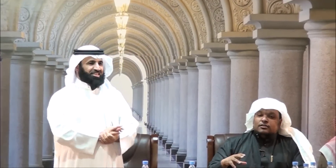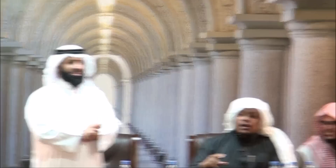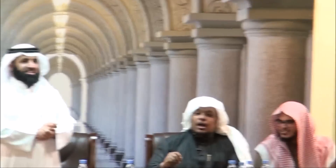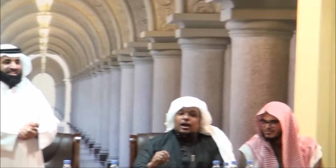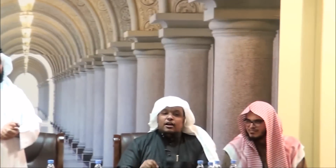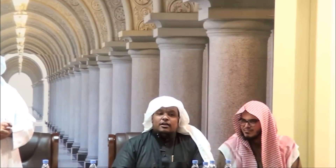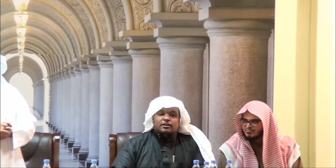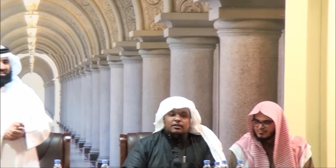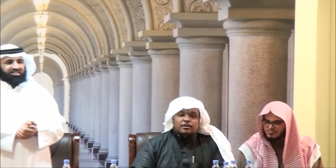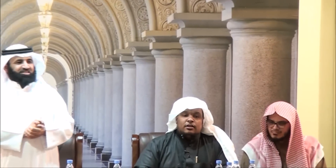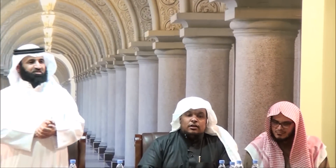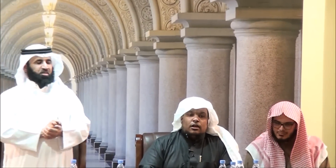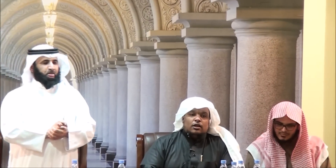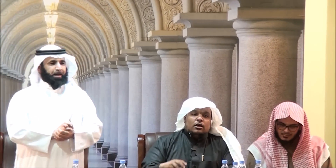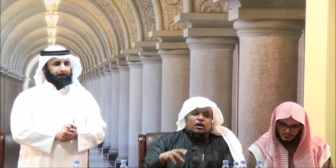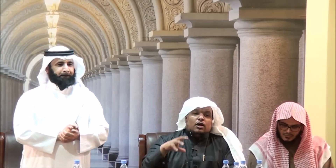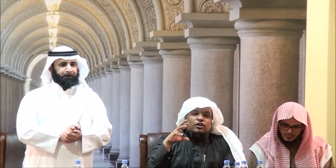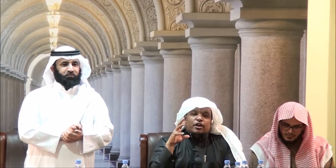صراحة